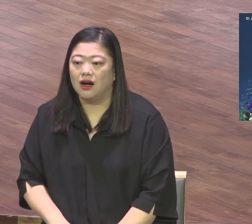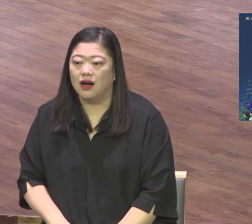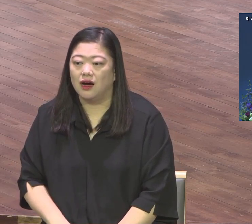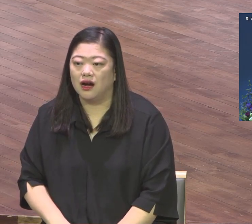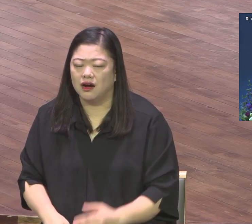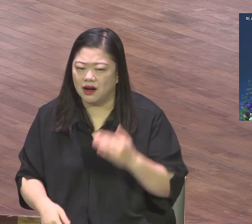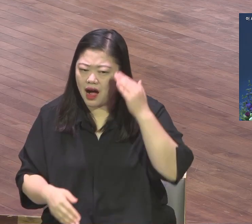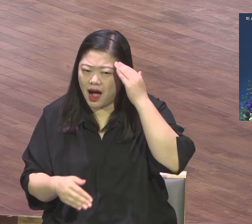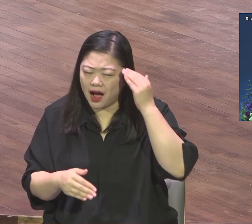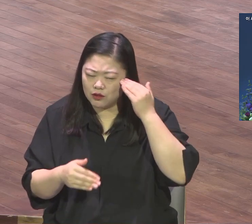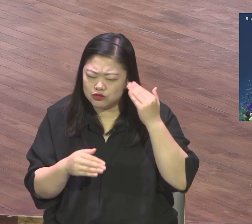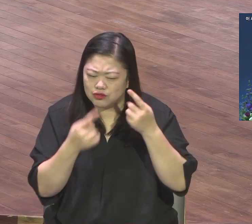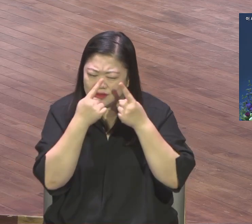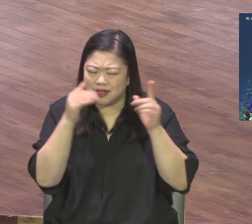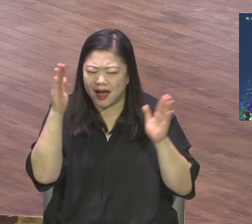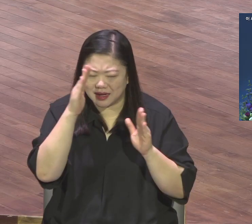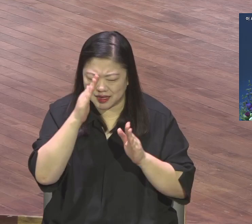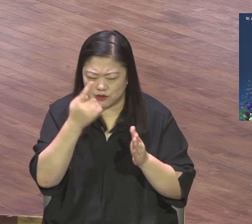가슴이 엄청